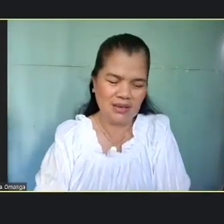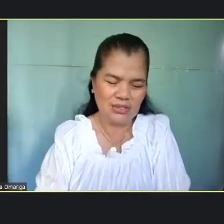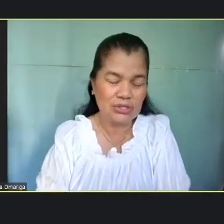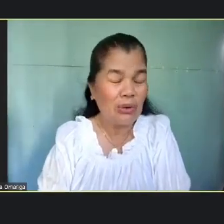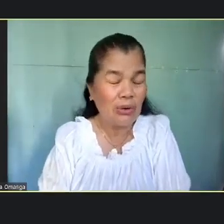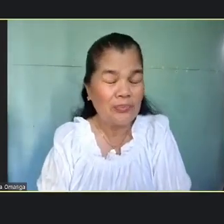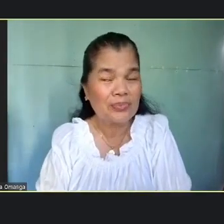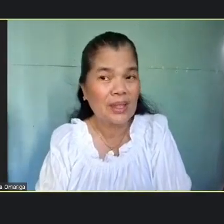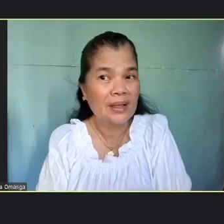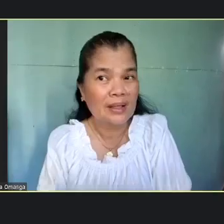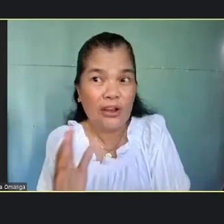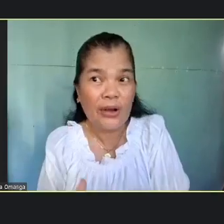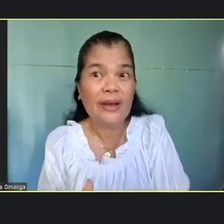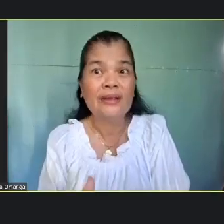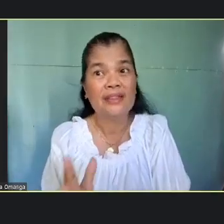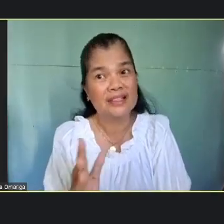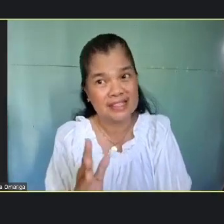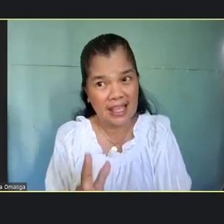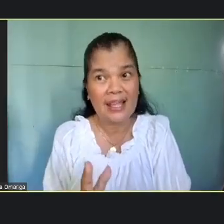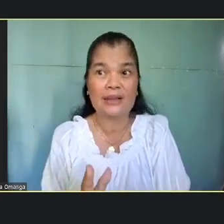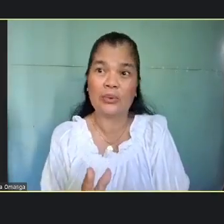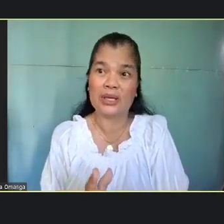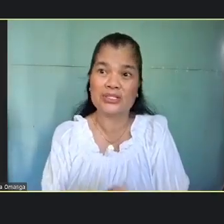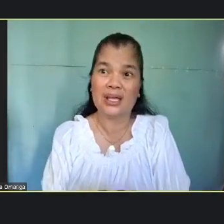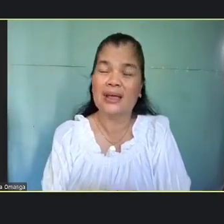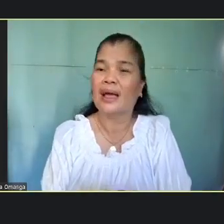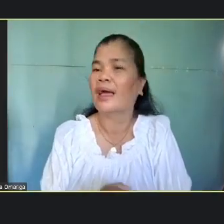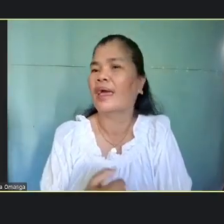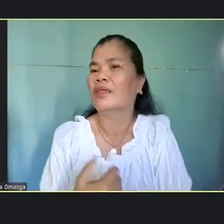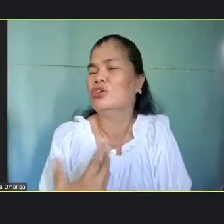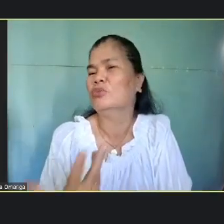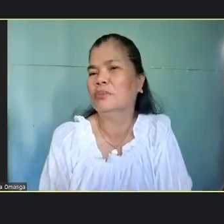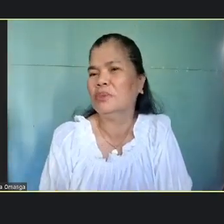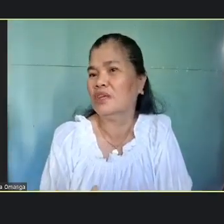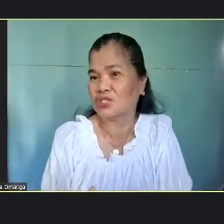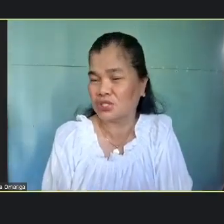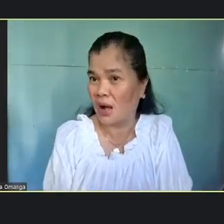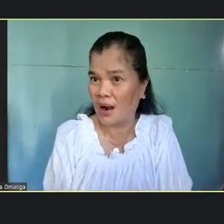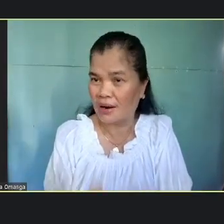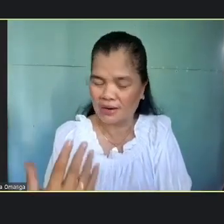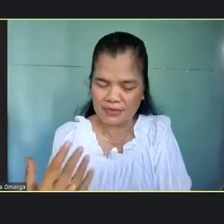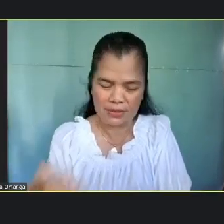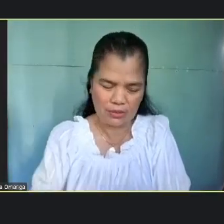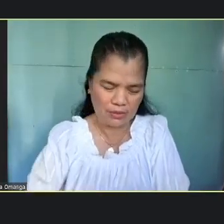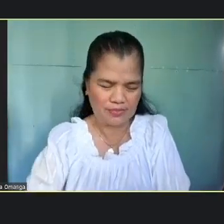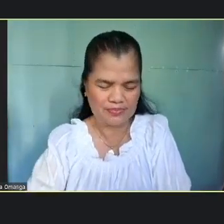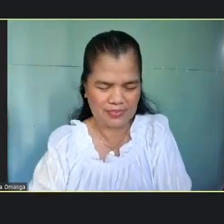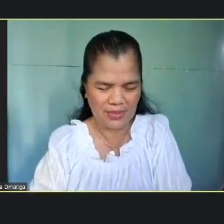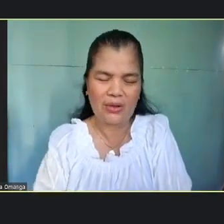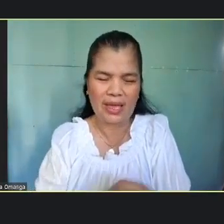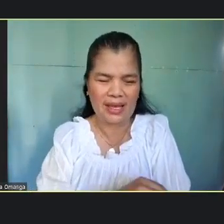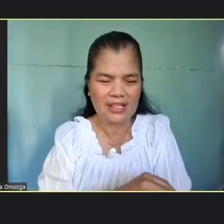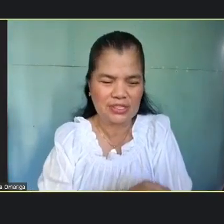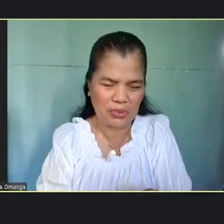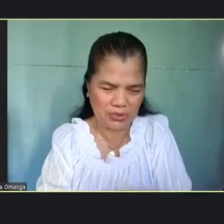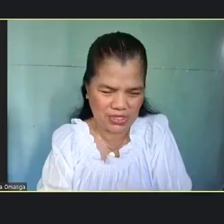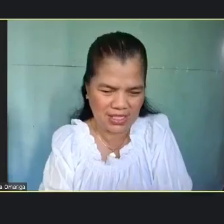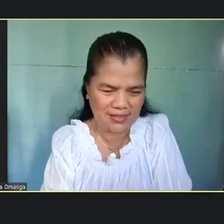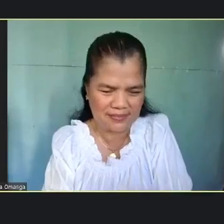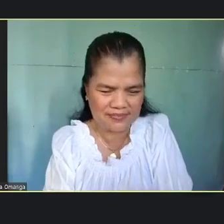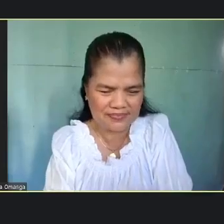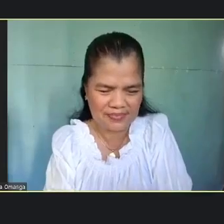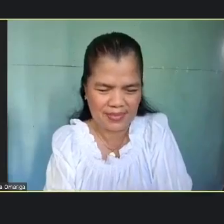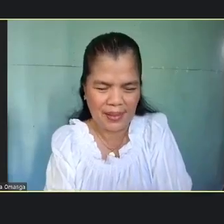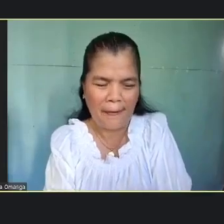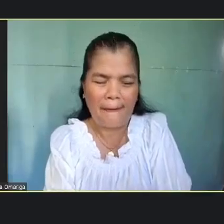Okay. So, learn the sign language and you will be the star of the group. Okay, let's